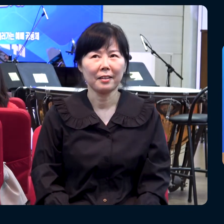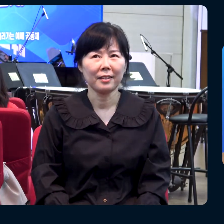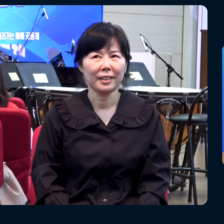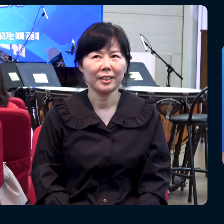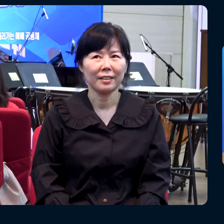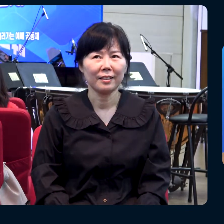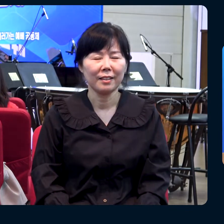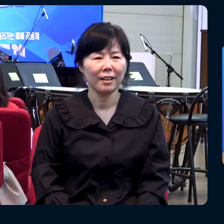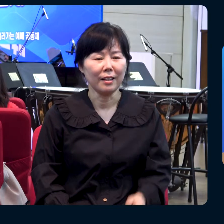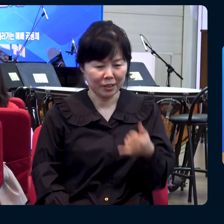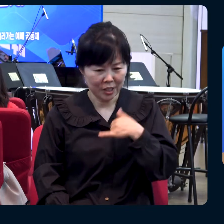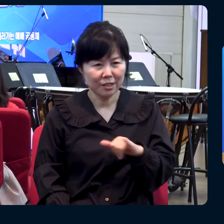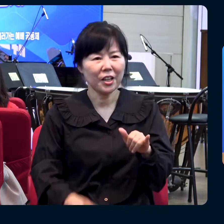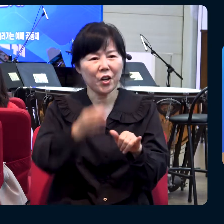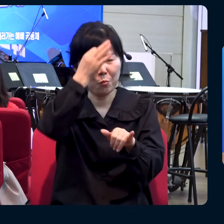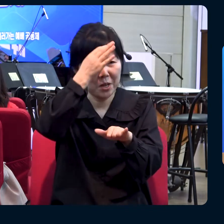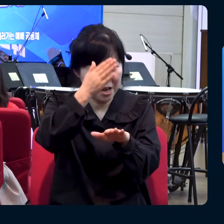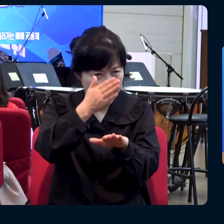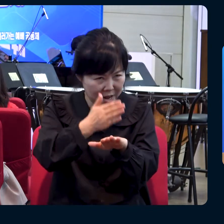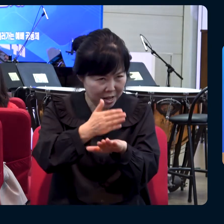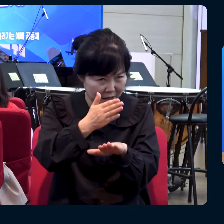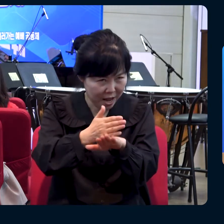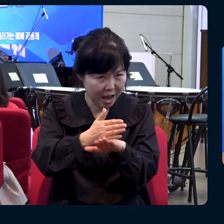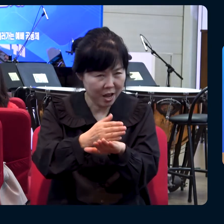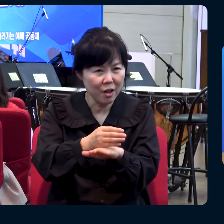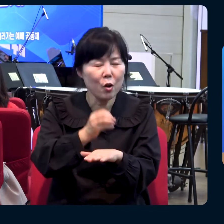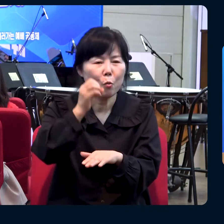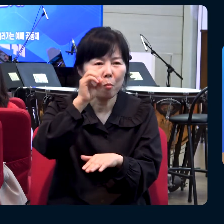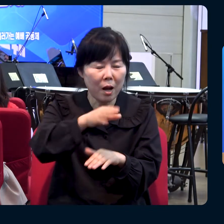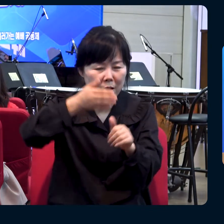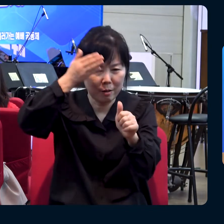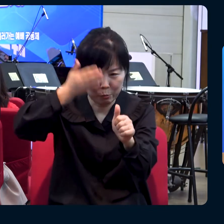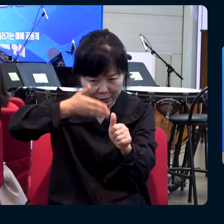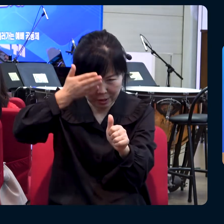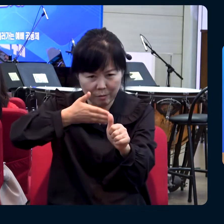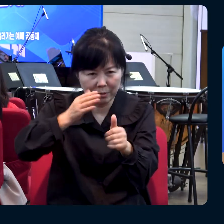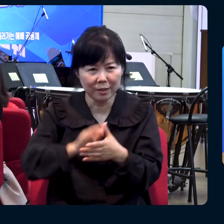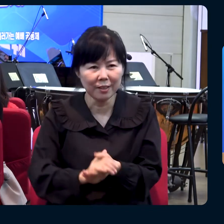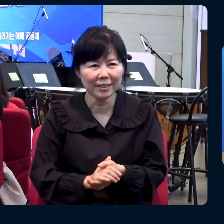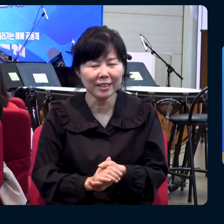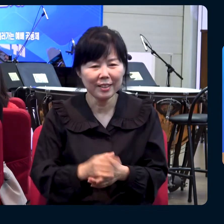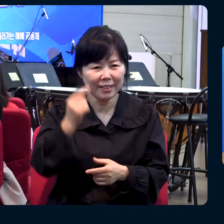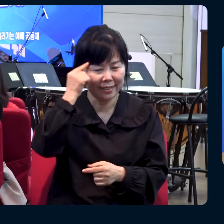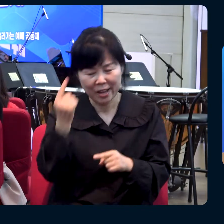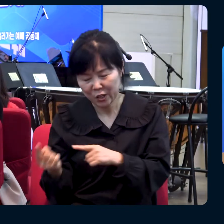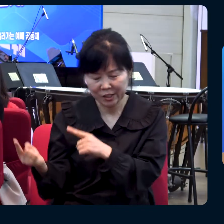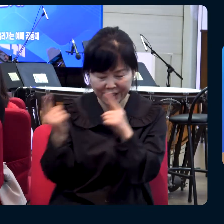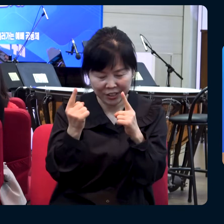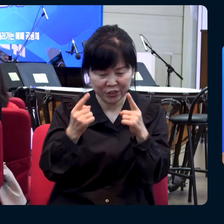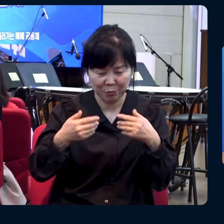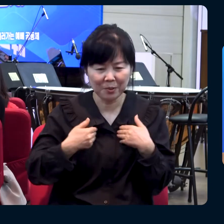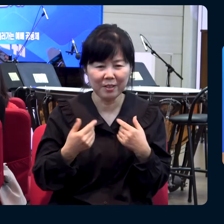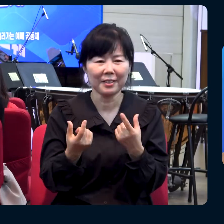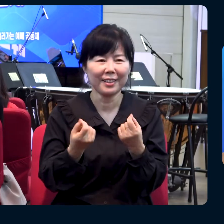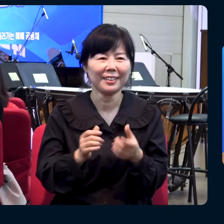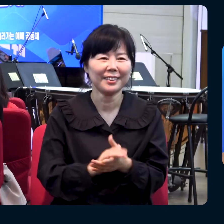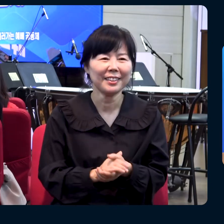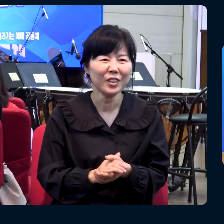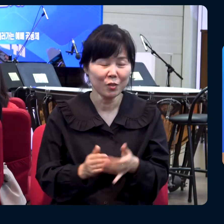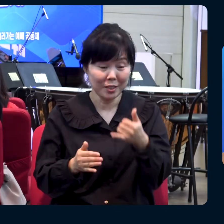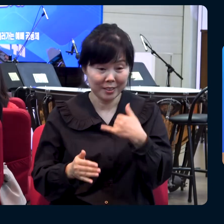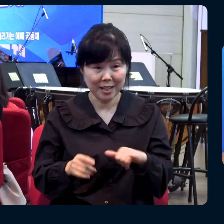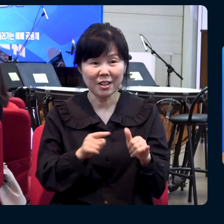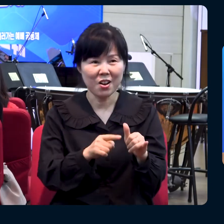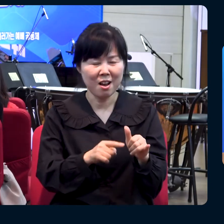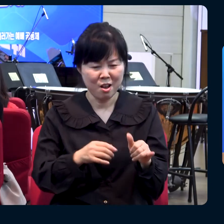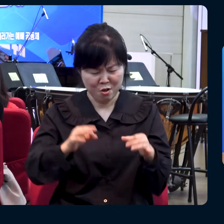향해 미안하다고 꼭 사과하는 은혜로운 밤이 되십니다. 그게 대각성이에요. 우리 아이가